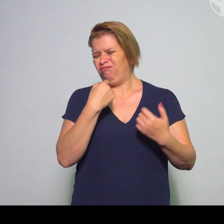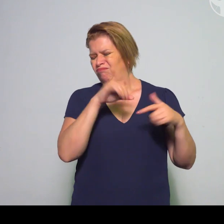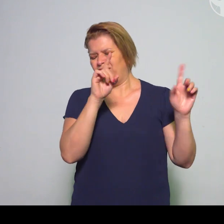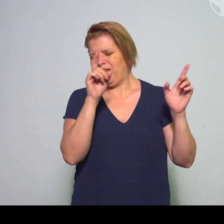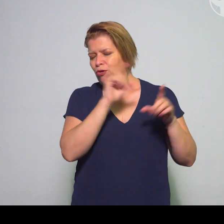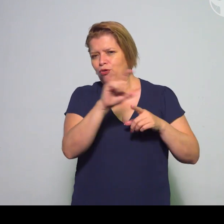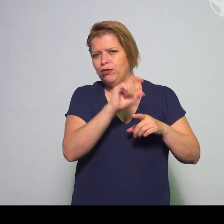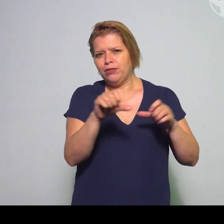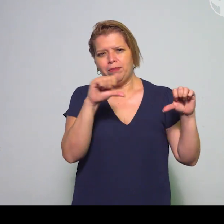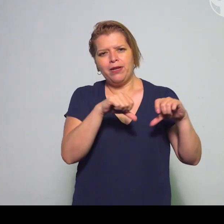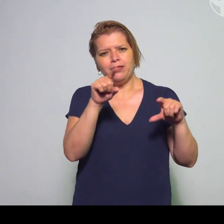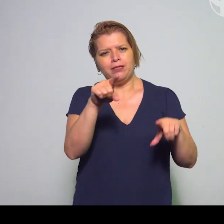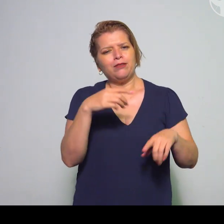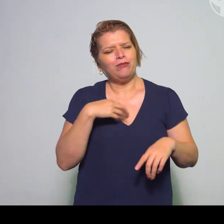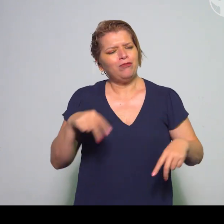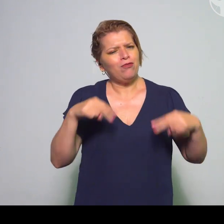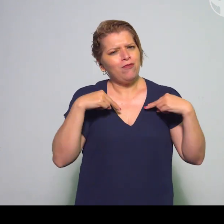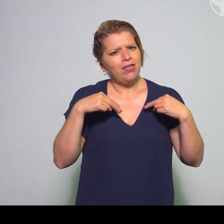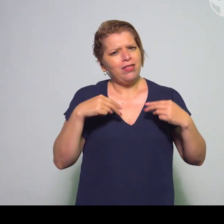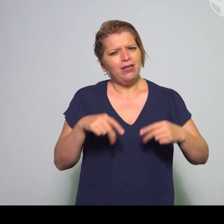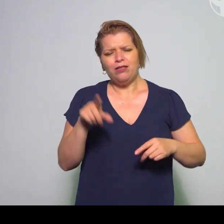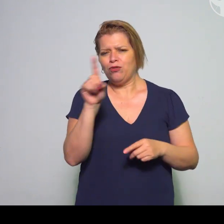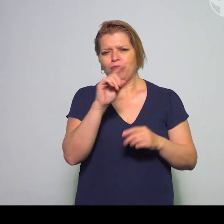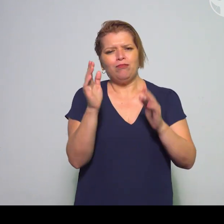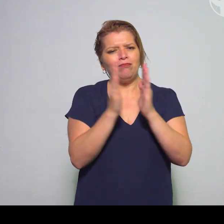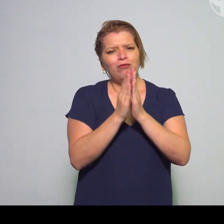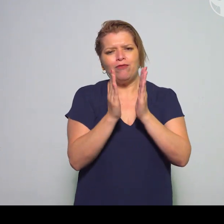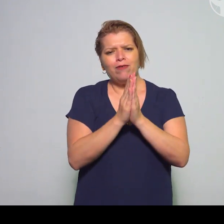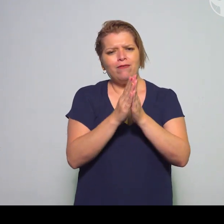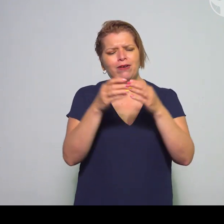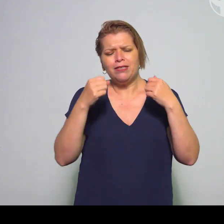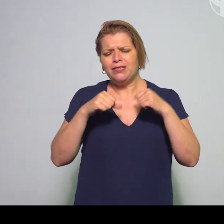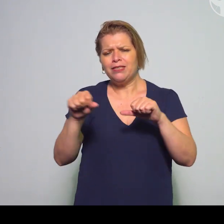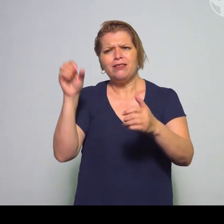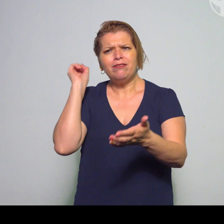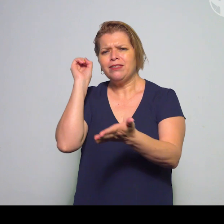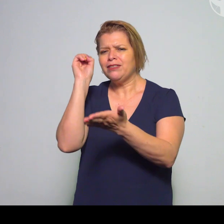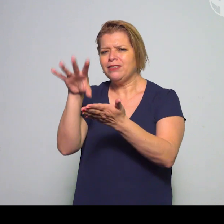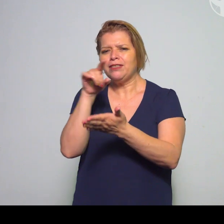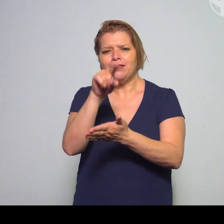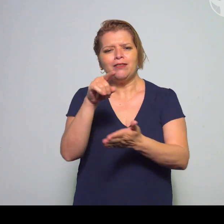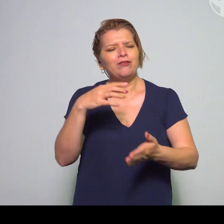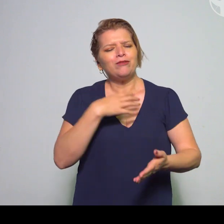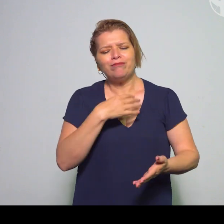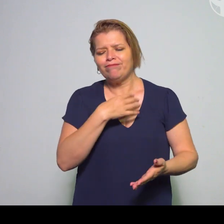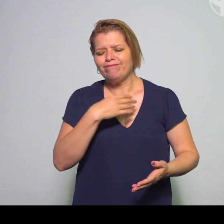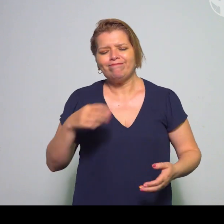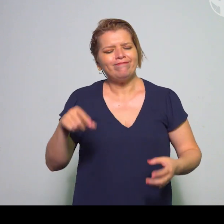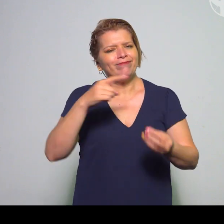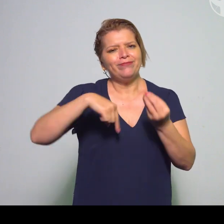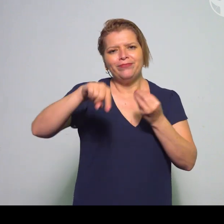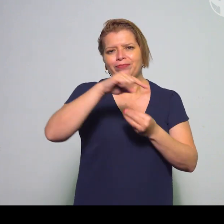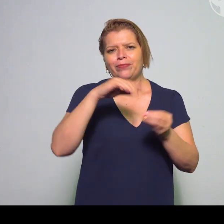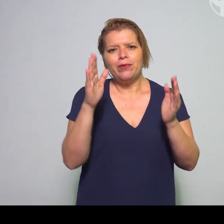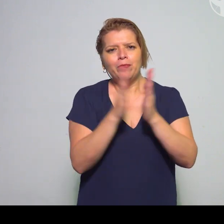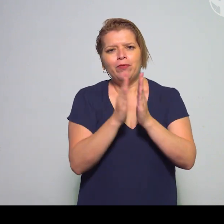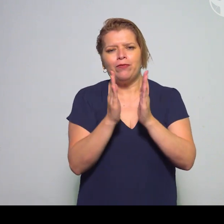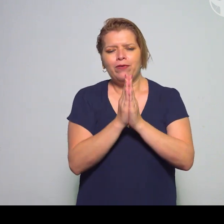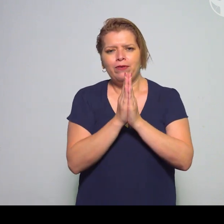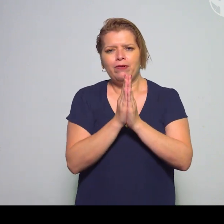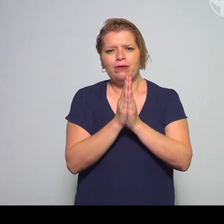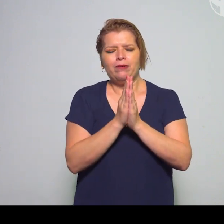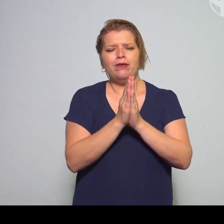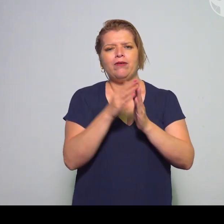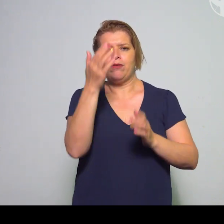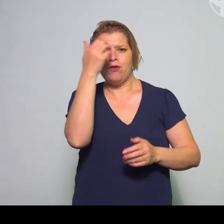la crisis haga que tú hables palabras de maldición sobre tu familia, porque sin querer muchas veces